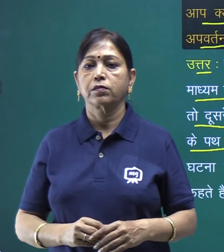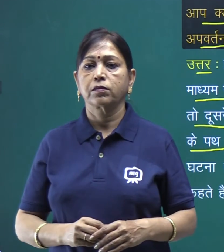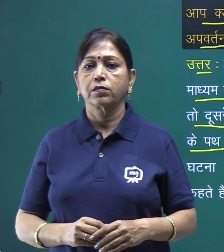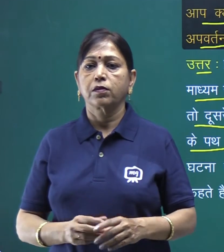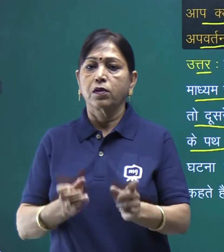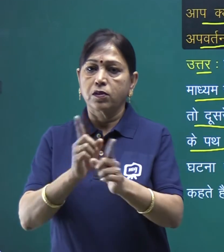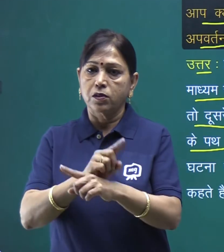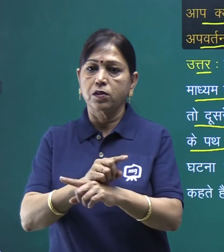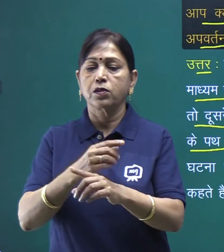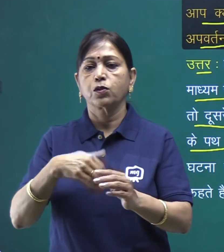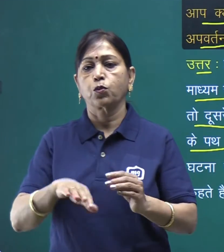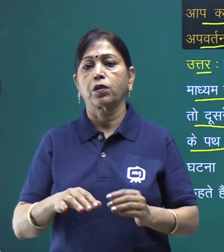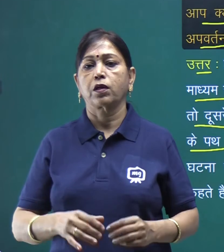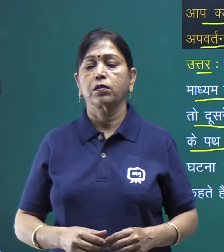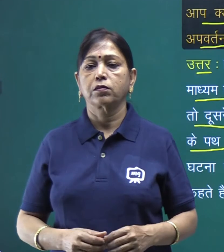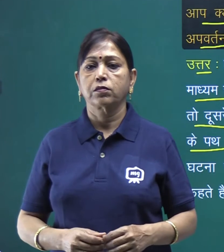परिवर्तन होता है।